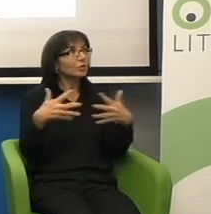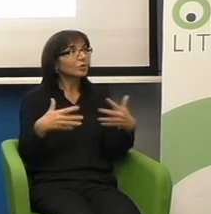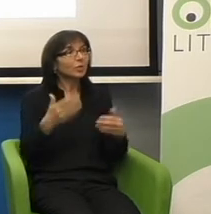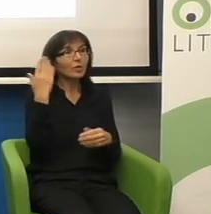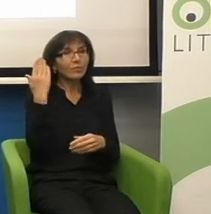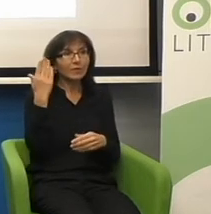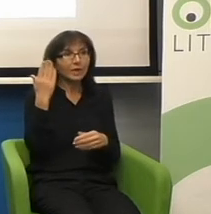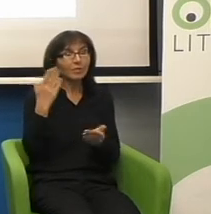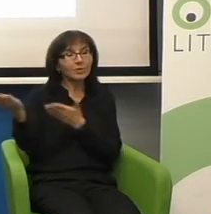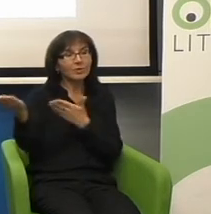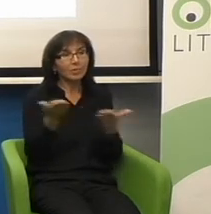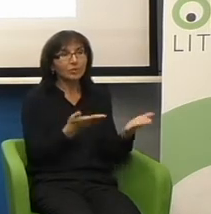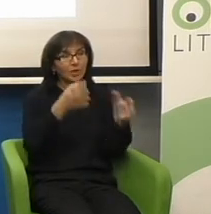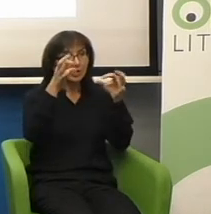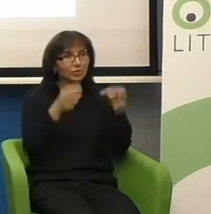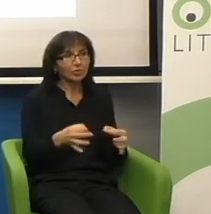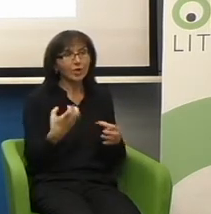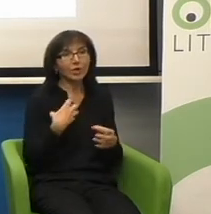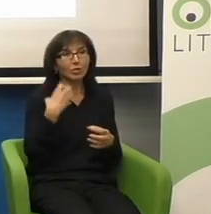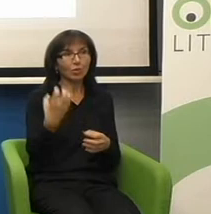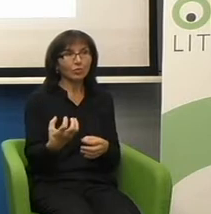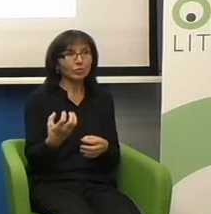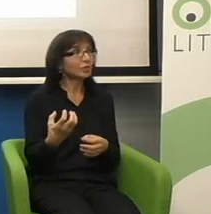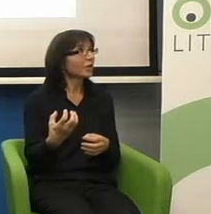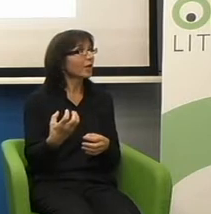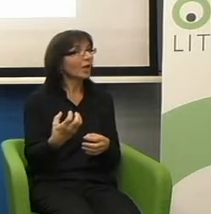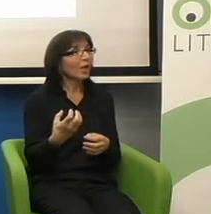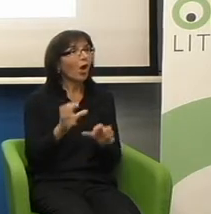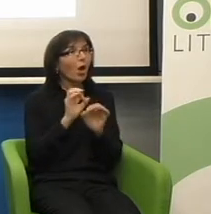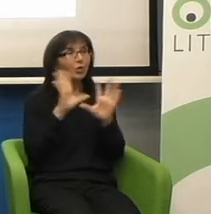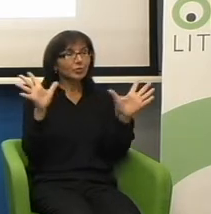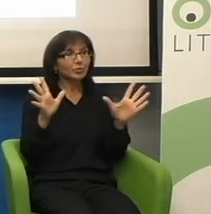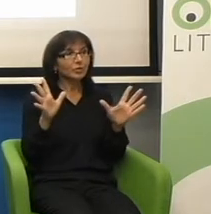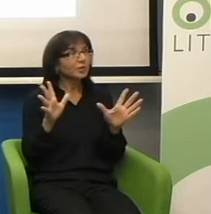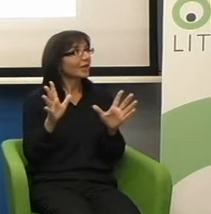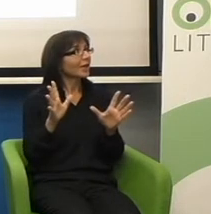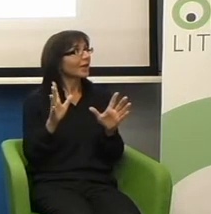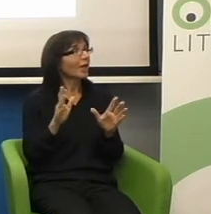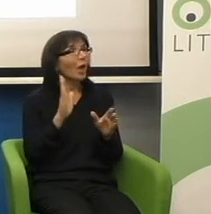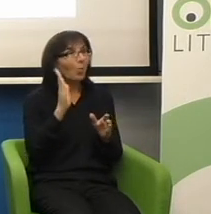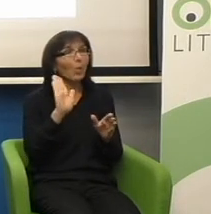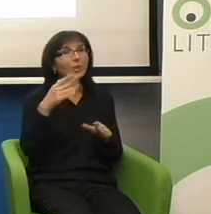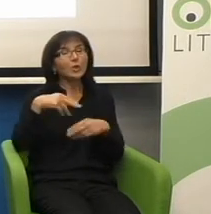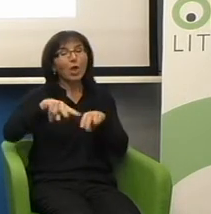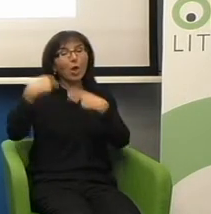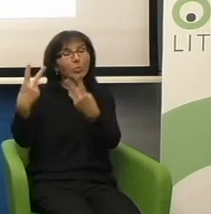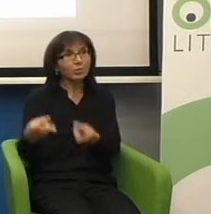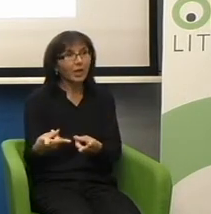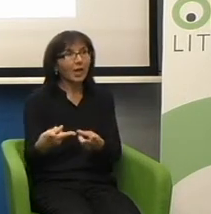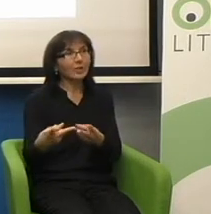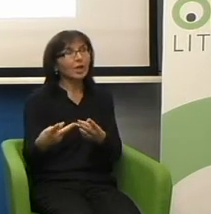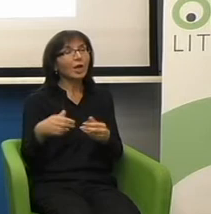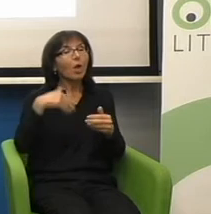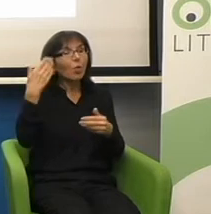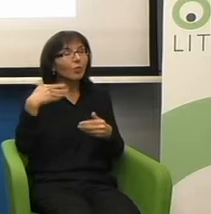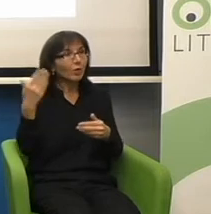Witam zaproszonych na dzień dzisiejszych gości. I oczywiście zaraz Państwu oddam głos. Ja tylko dwa słowa